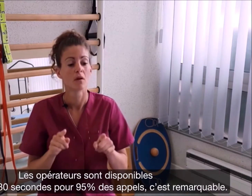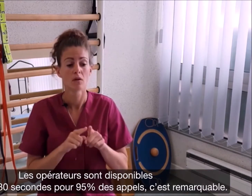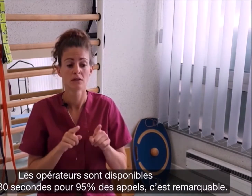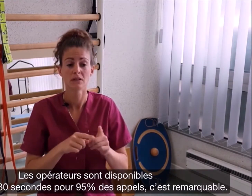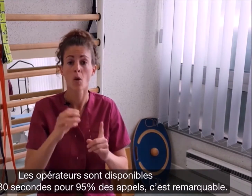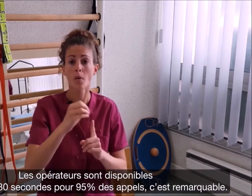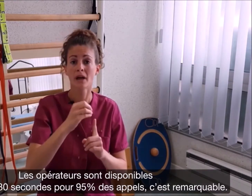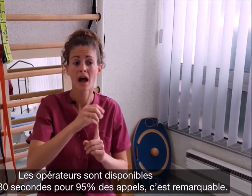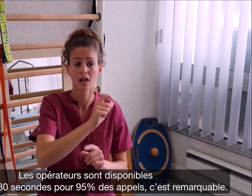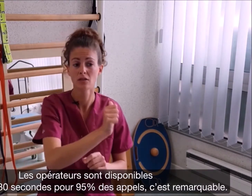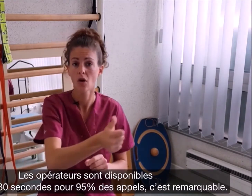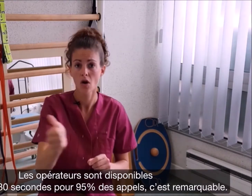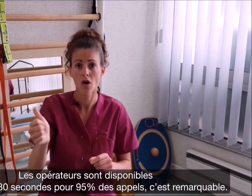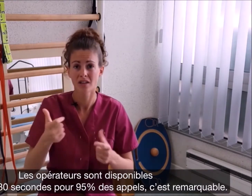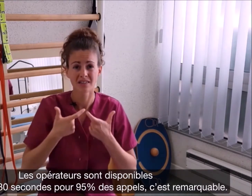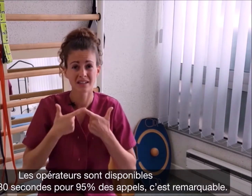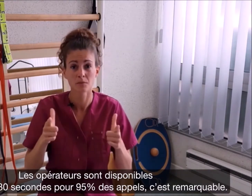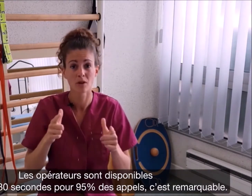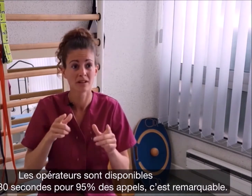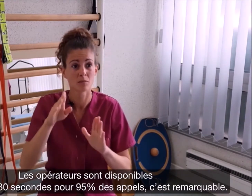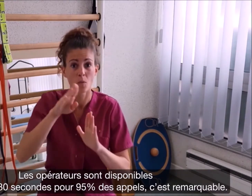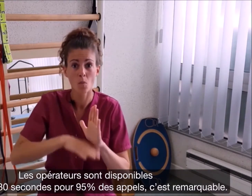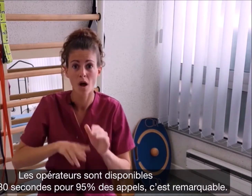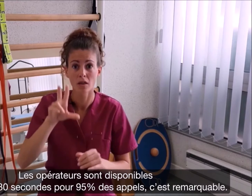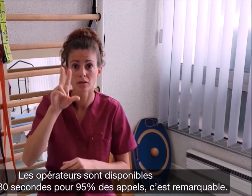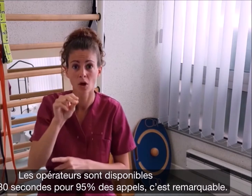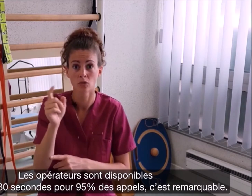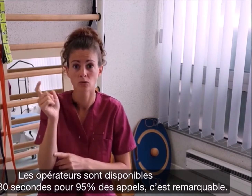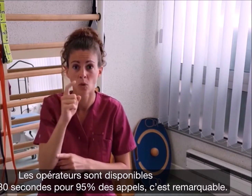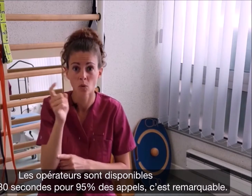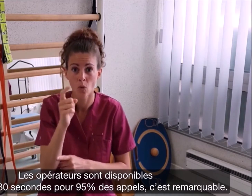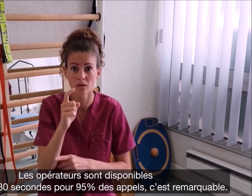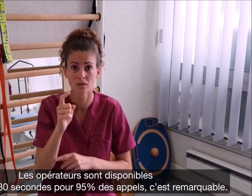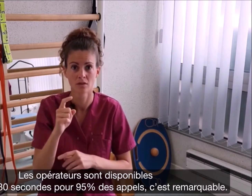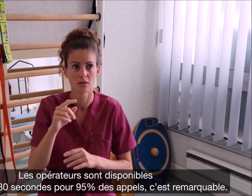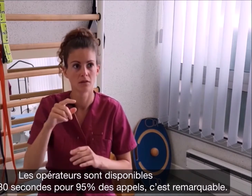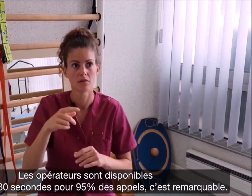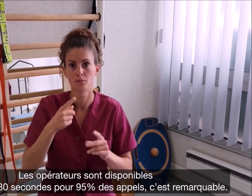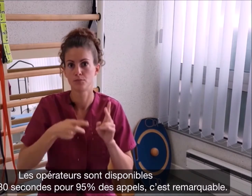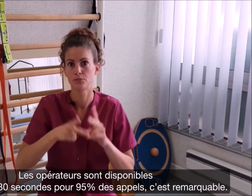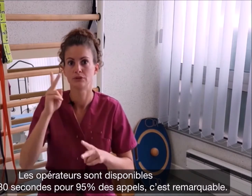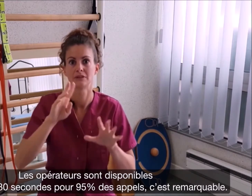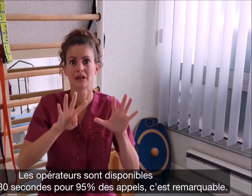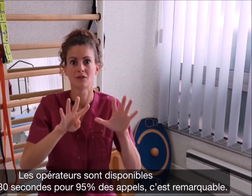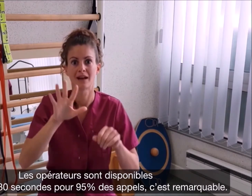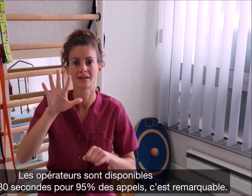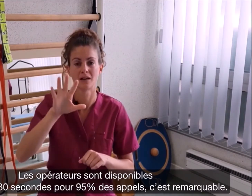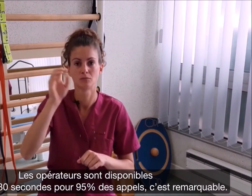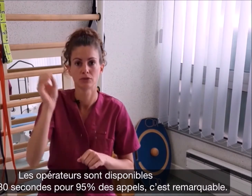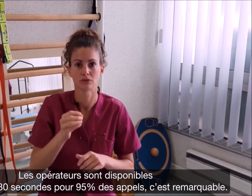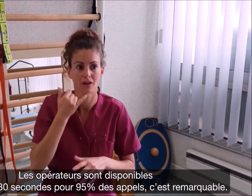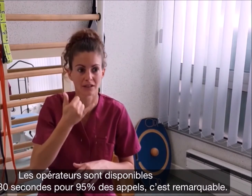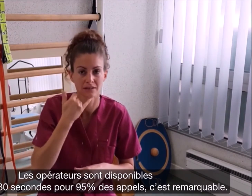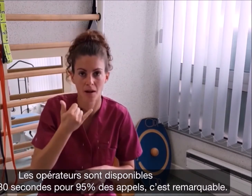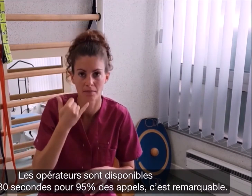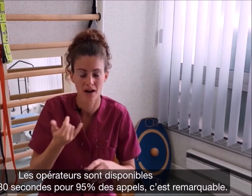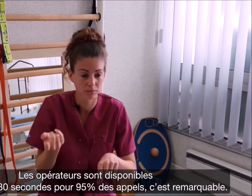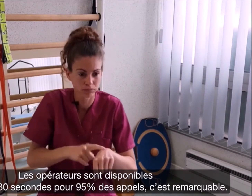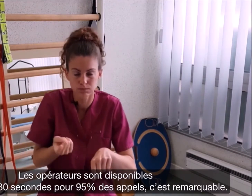Les opérateurs sont disponibles en moins de 30 secondes pour 95% des appels. C'est